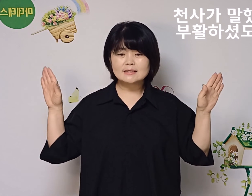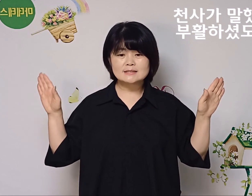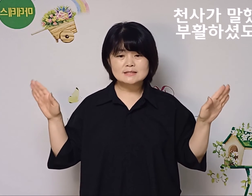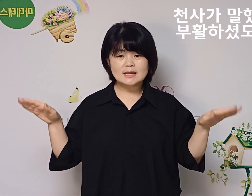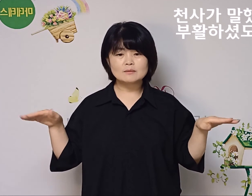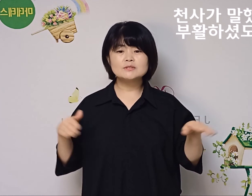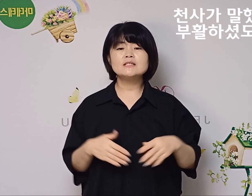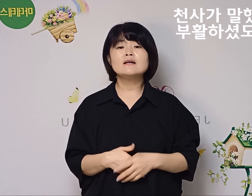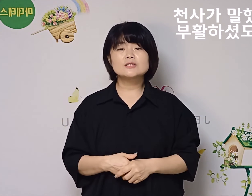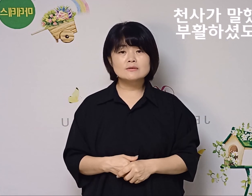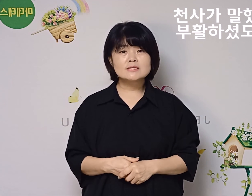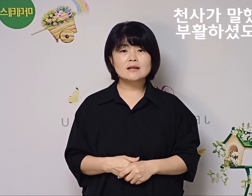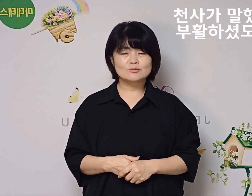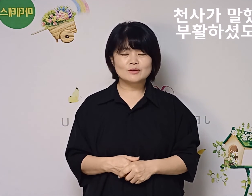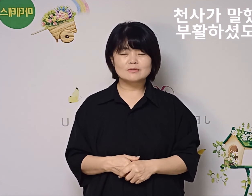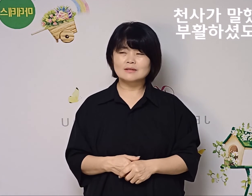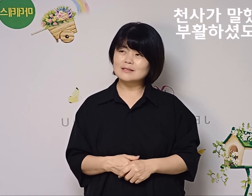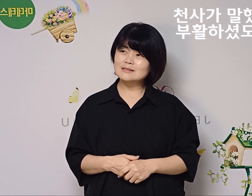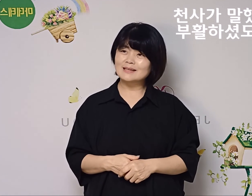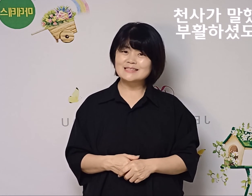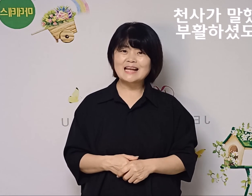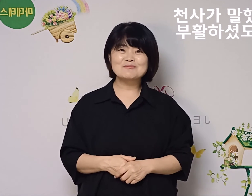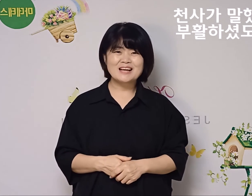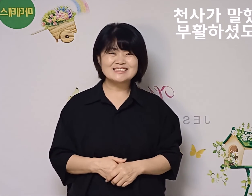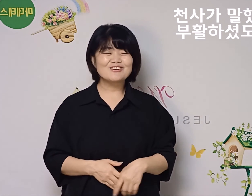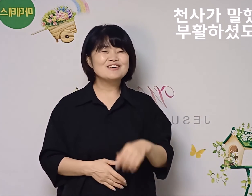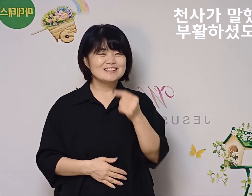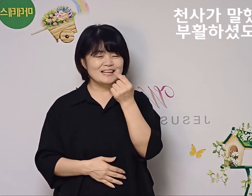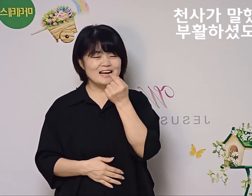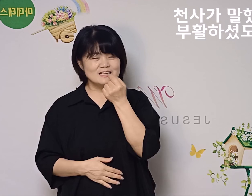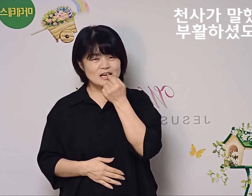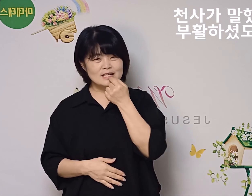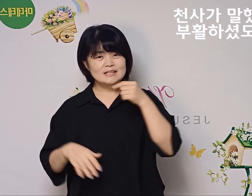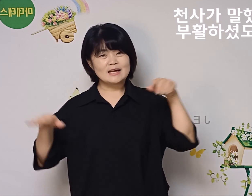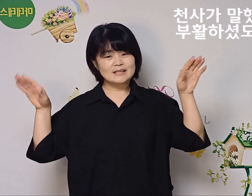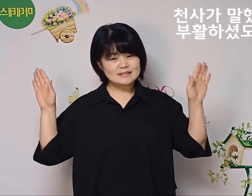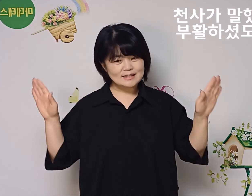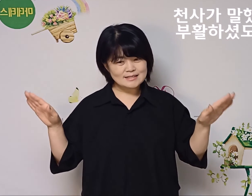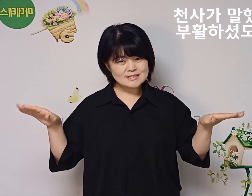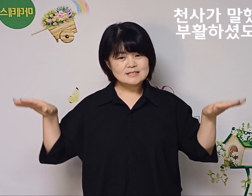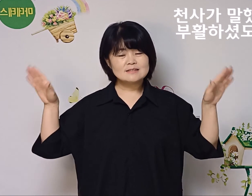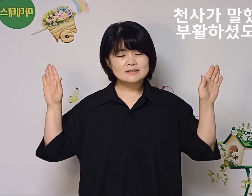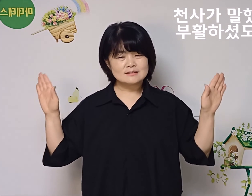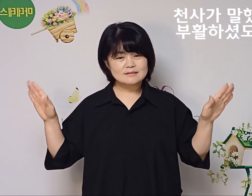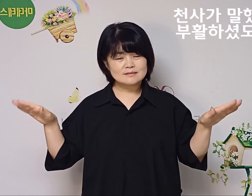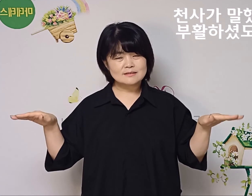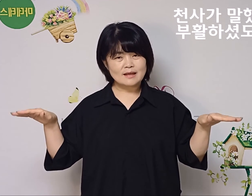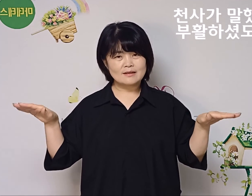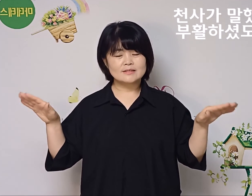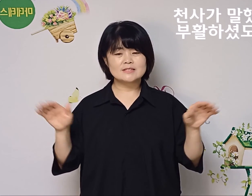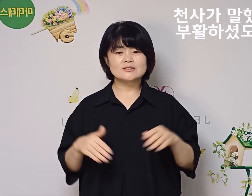가진 사람을 천사라고 해요. 사람이 아니죠. 그러니까 하얀 날개를 가진 그래서